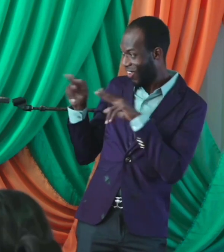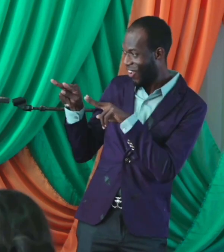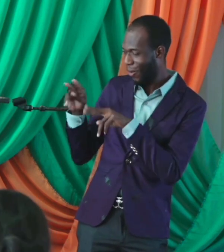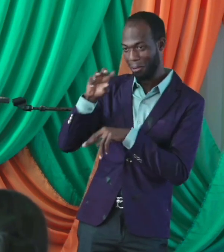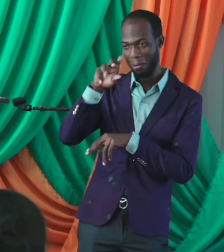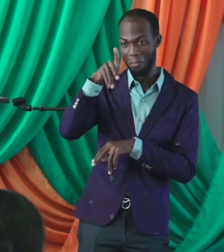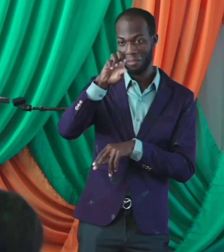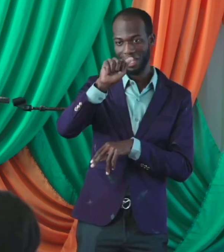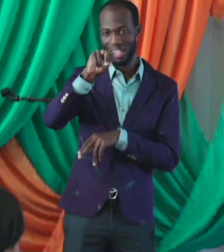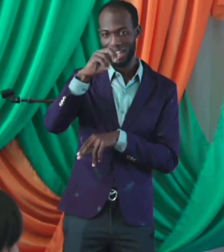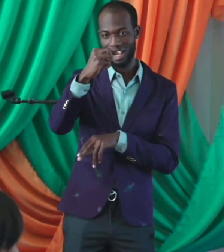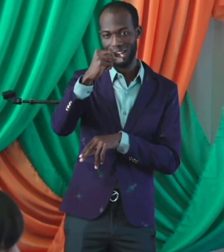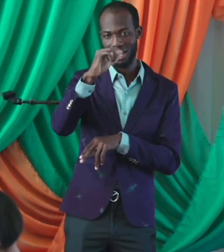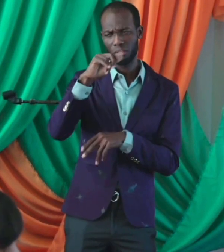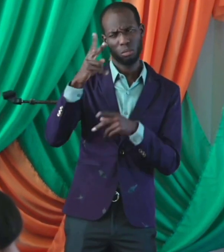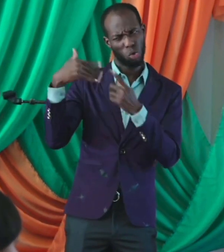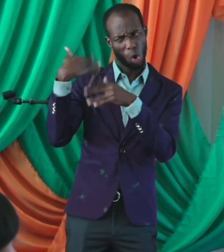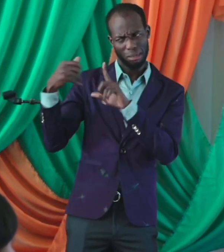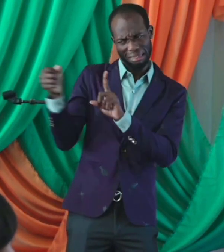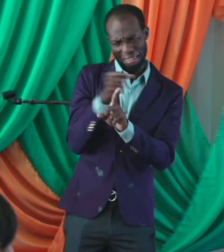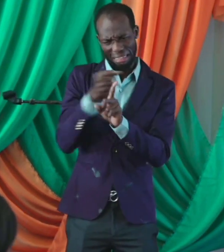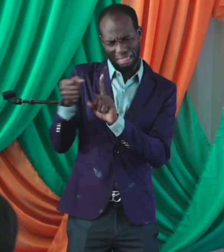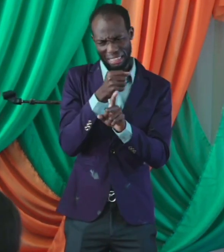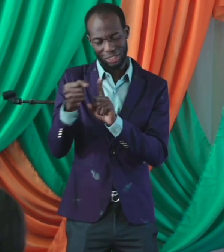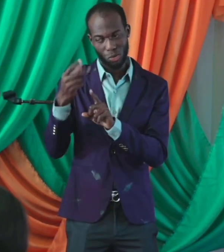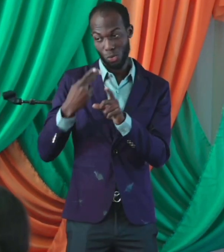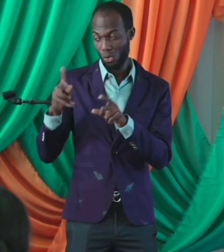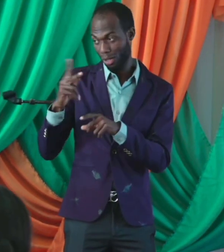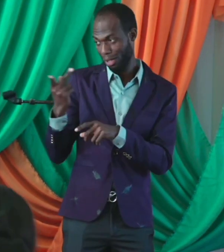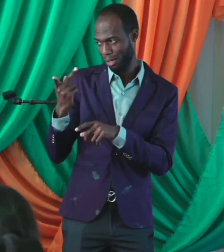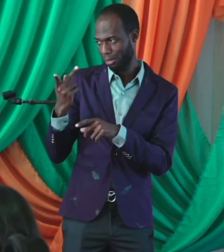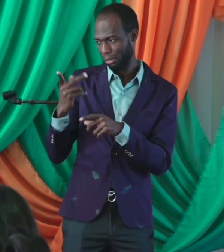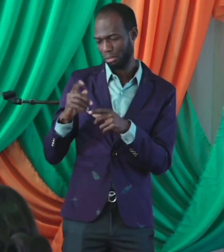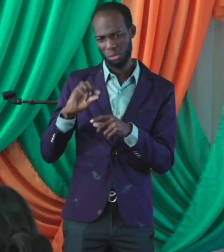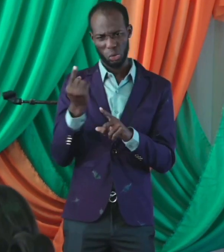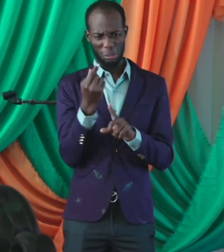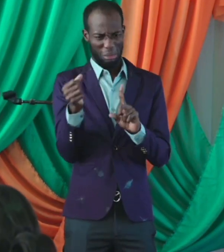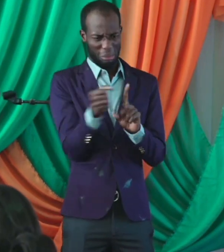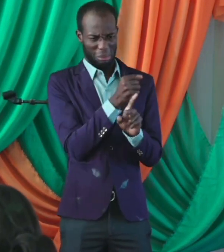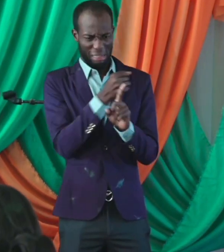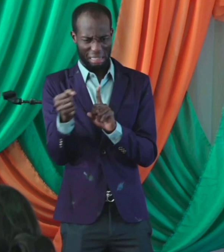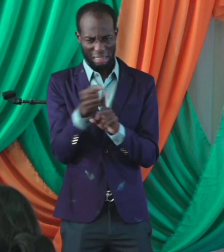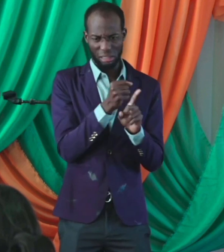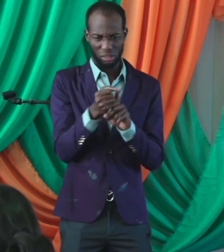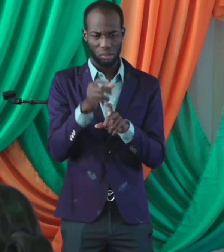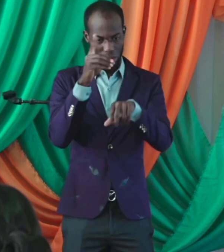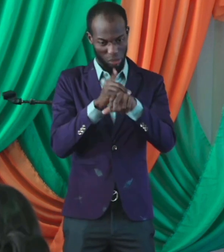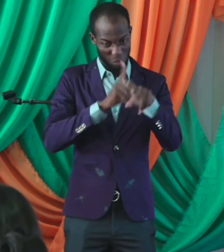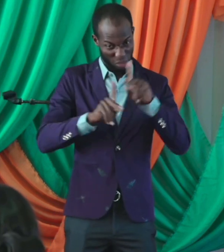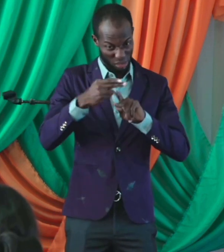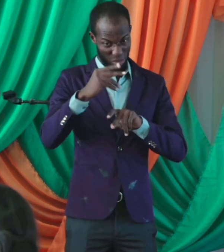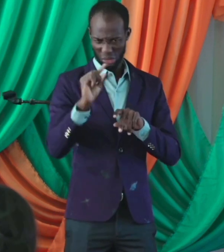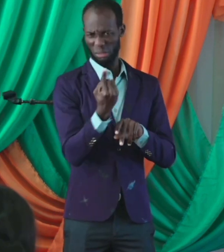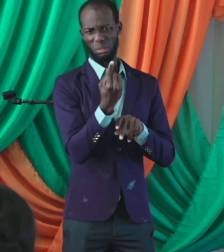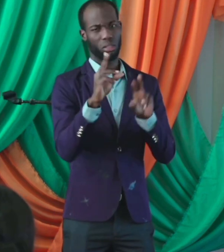Michel Payan. Puis c'est deux militants de longue date. Pas militants seulement pour défendre droit mon handicapé,